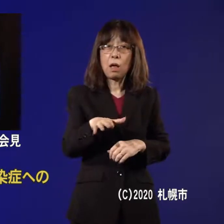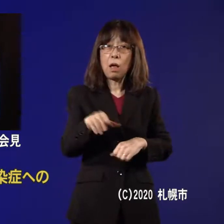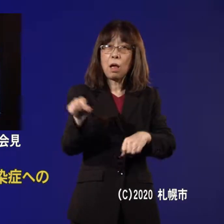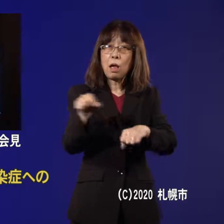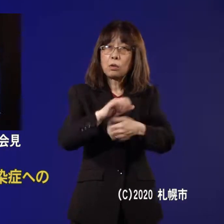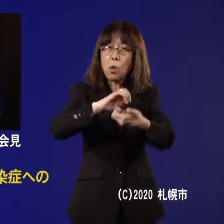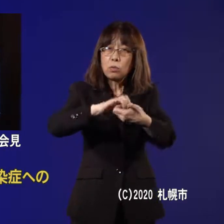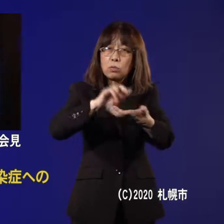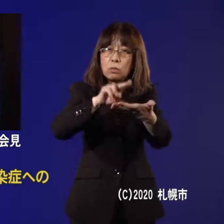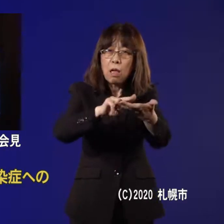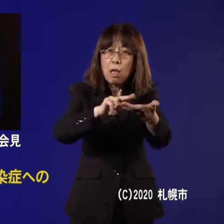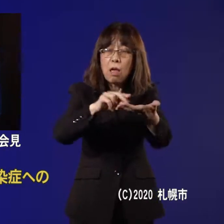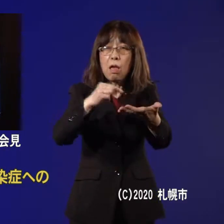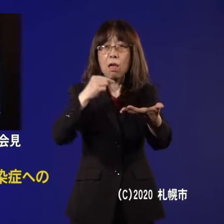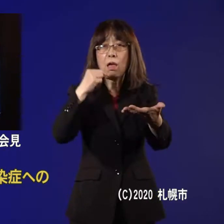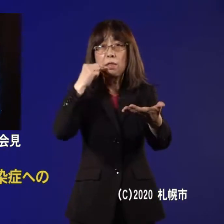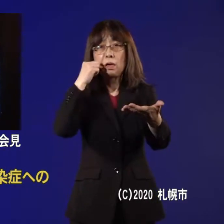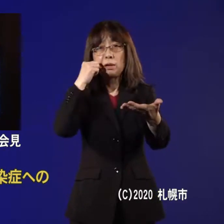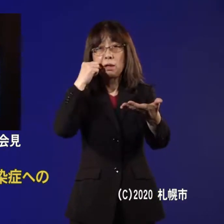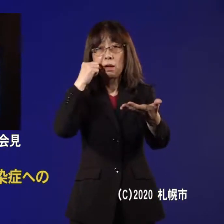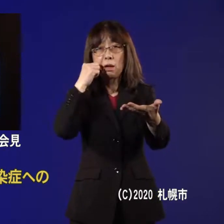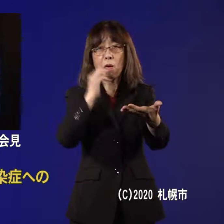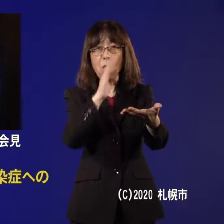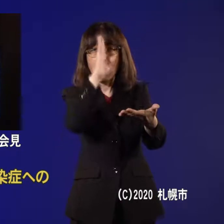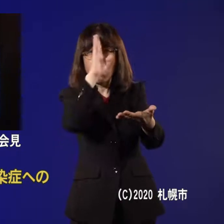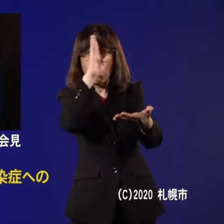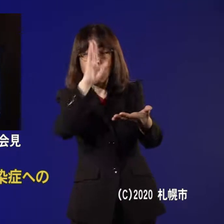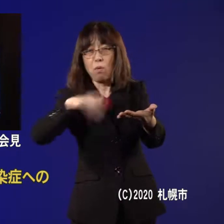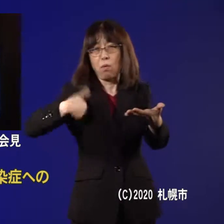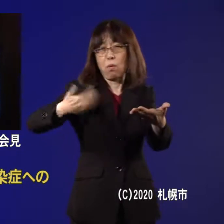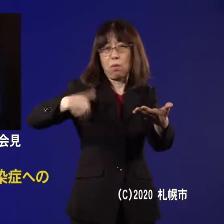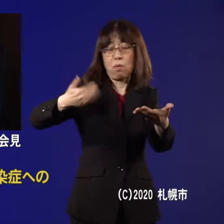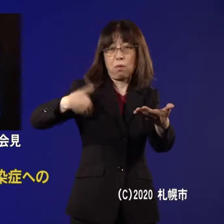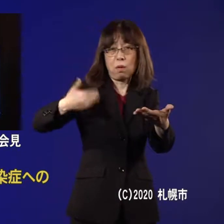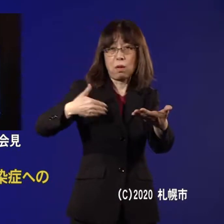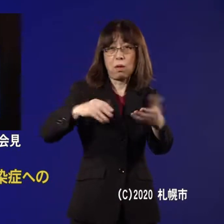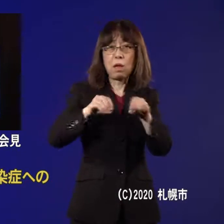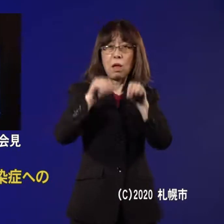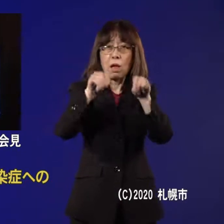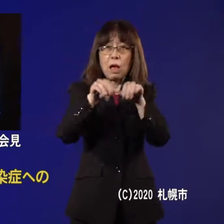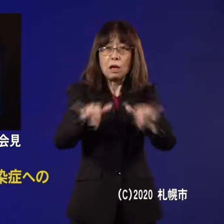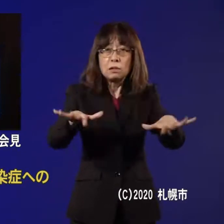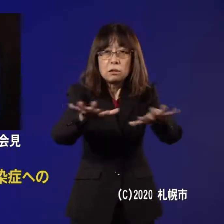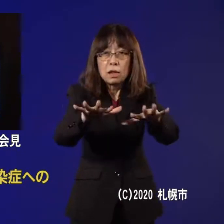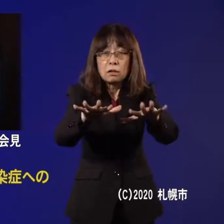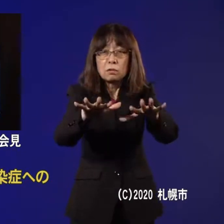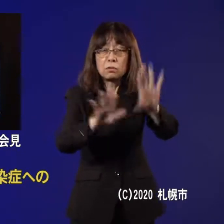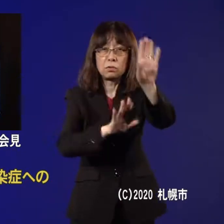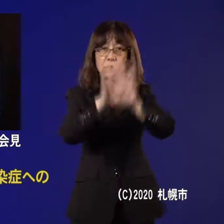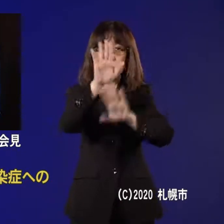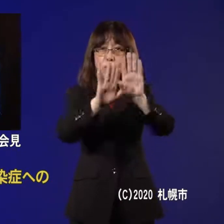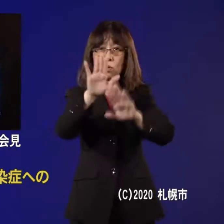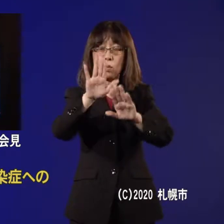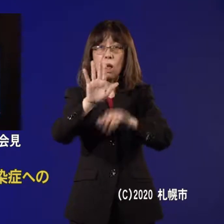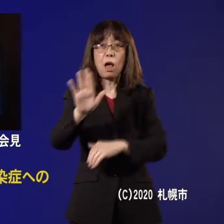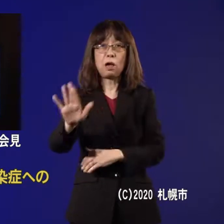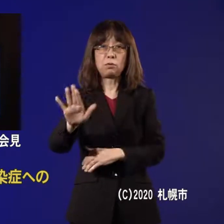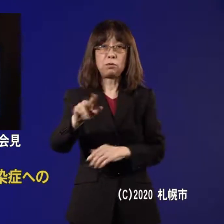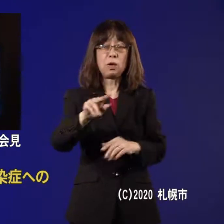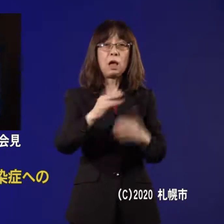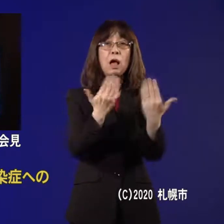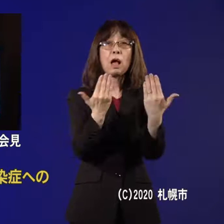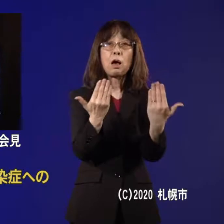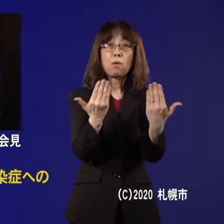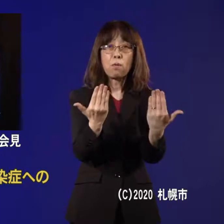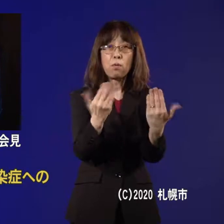ない、リンクを得ない感染が広がっているという状況からですね、これは学校、小中